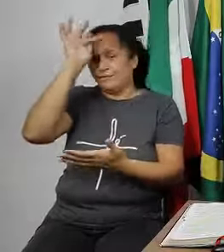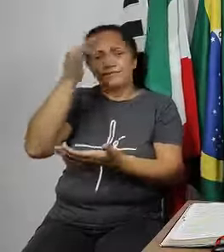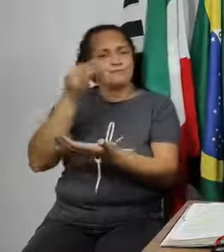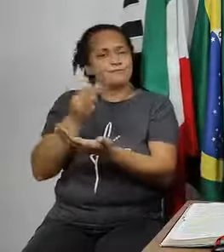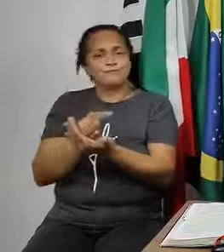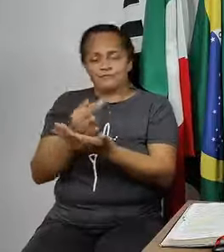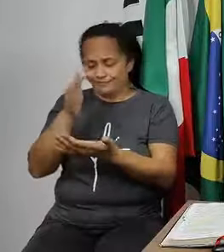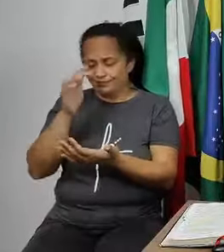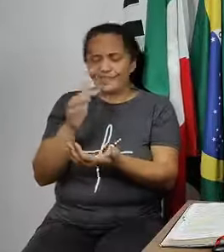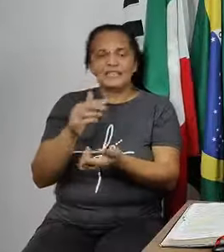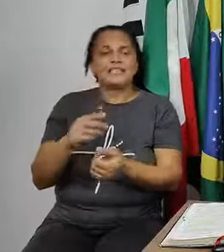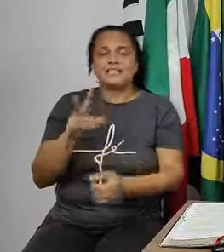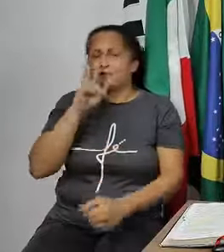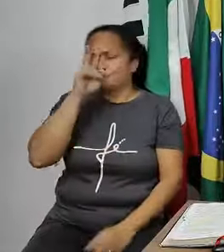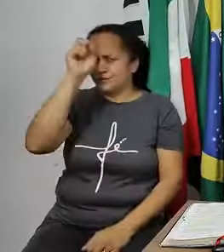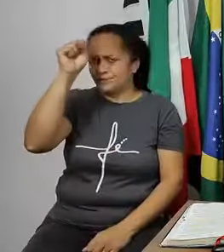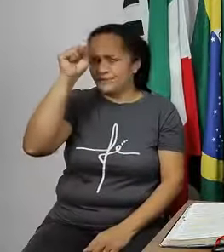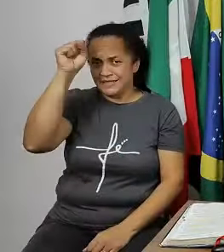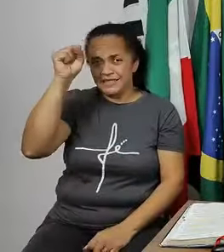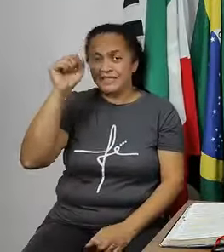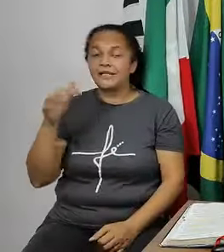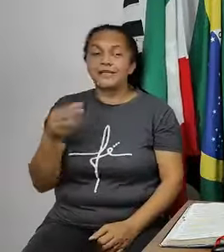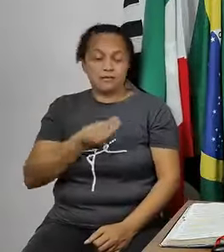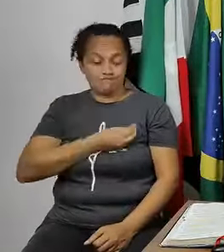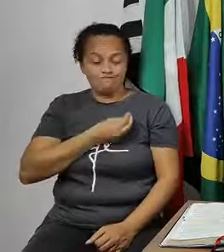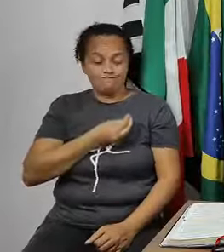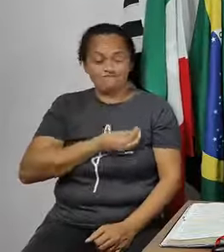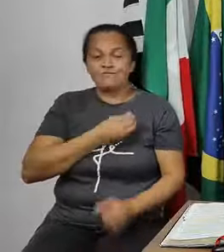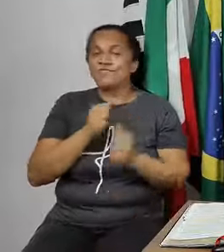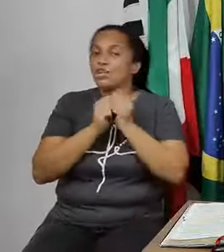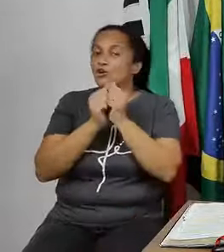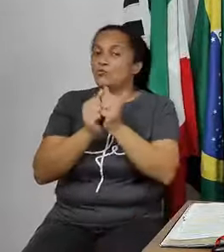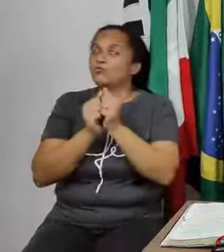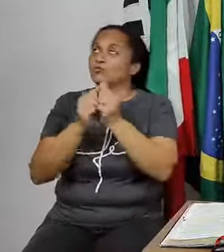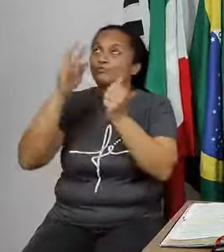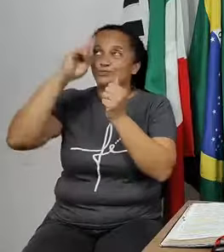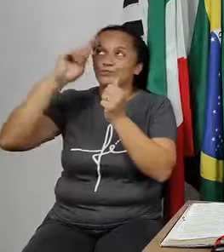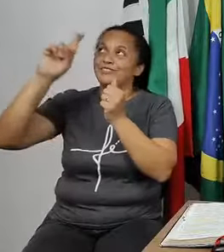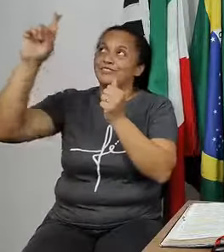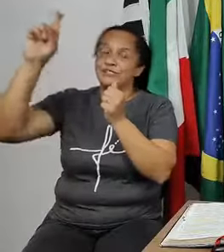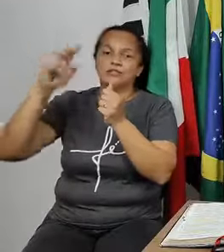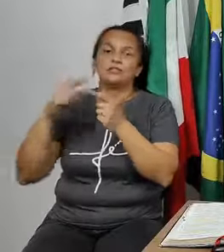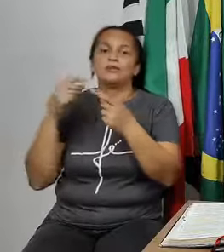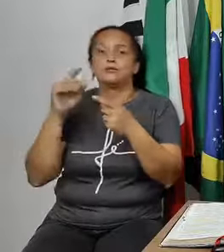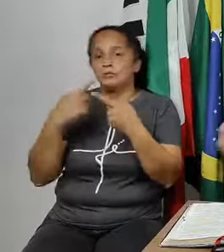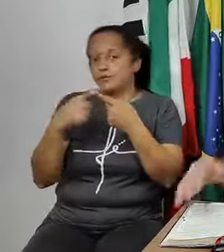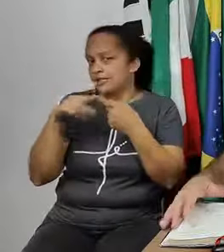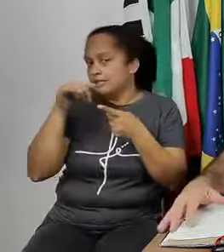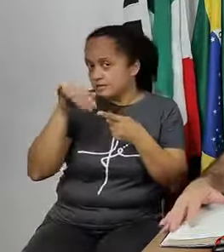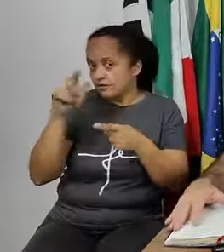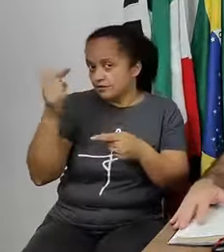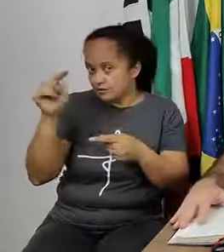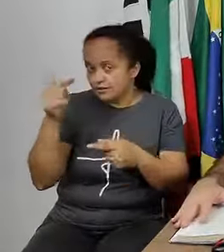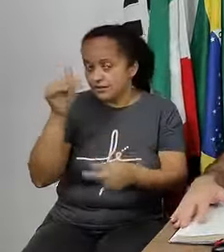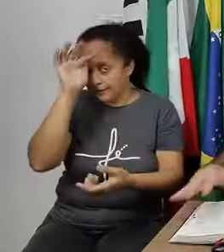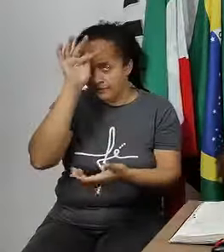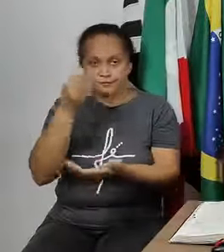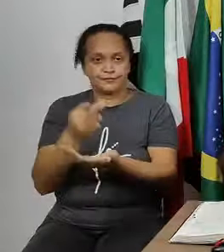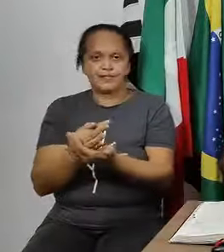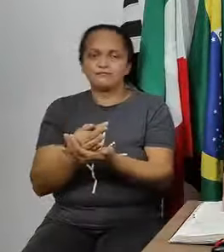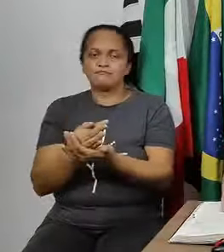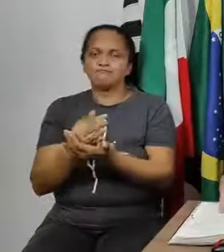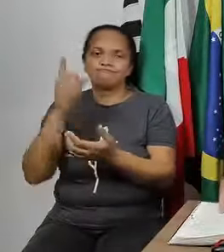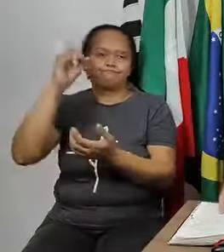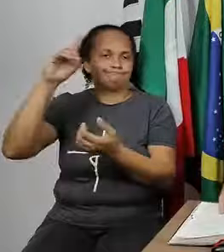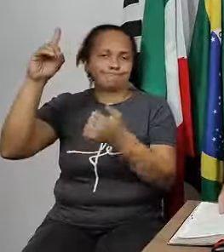fé viva no Senhor, porque sem ela é impossível agradar a Deus. Bom, e hoje eu quero falar com